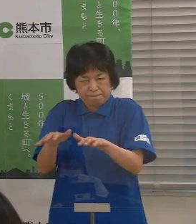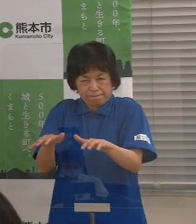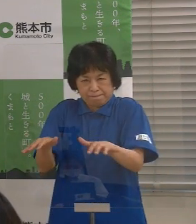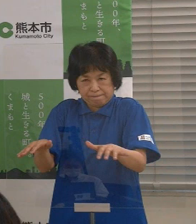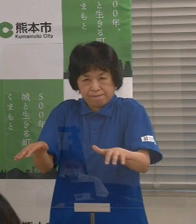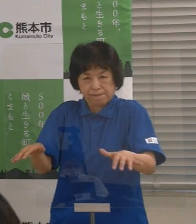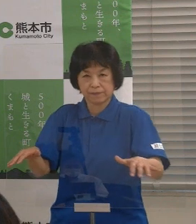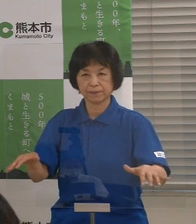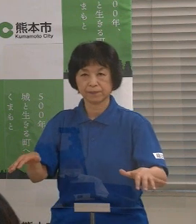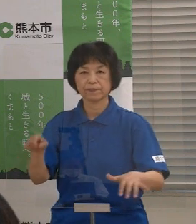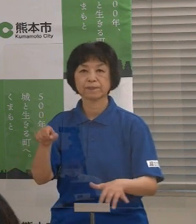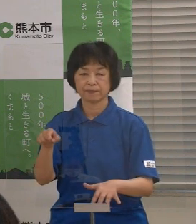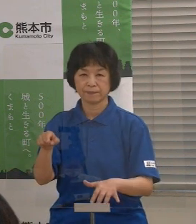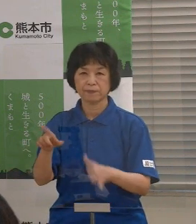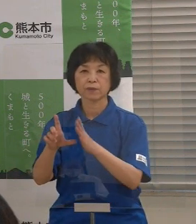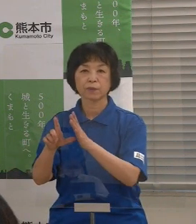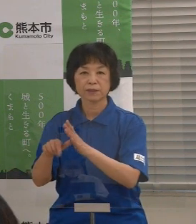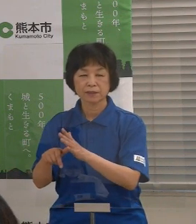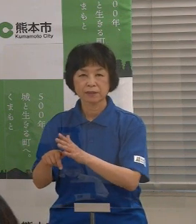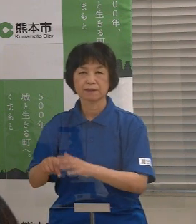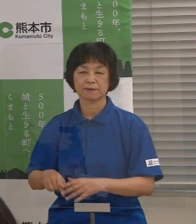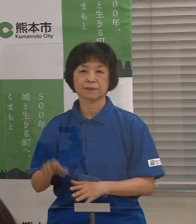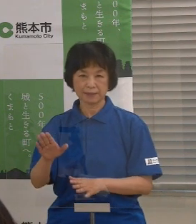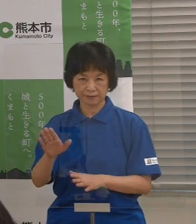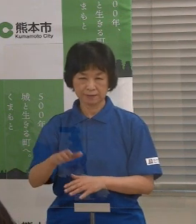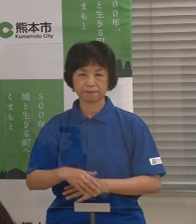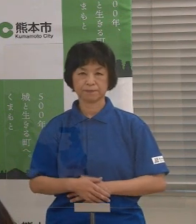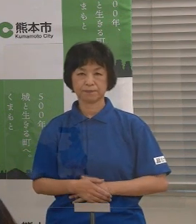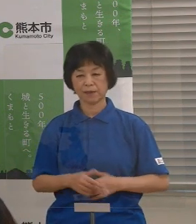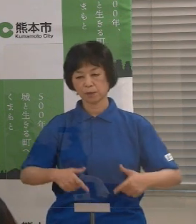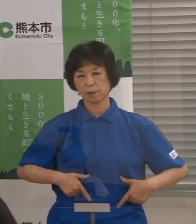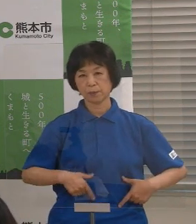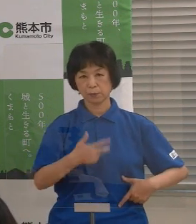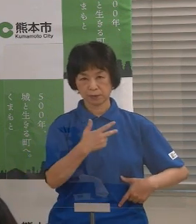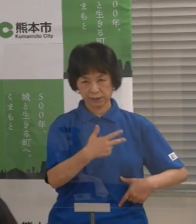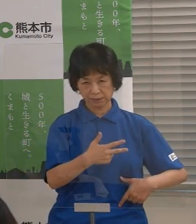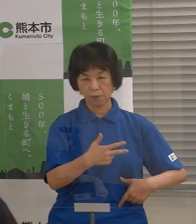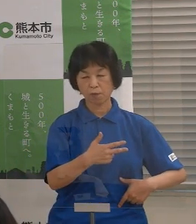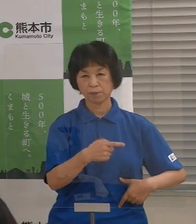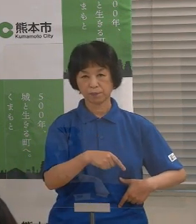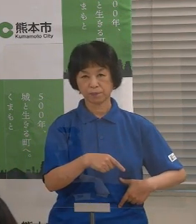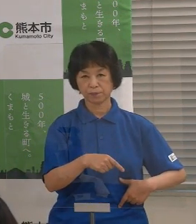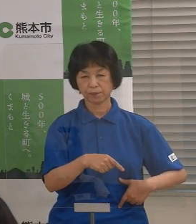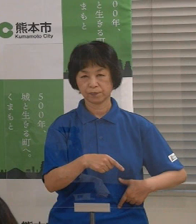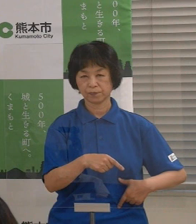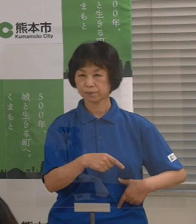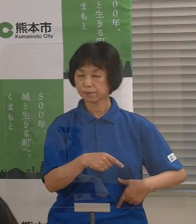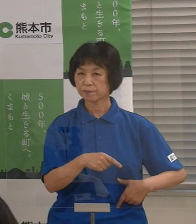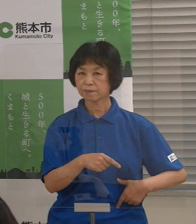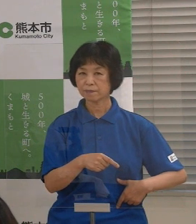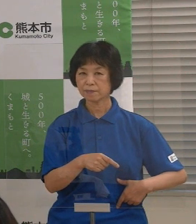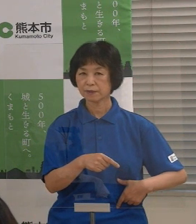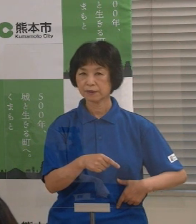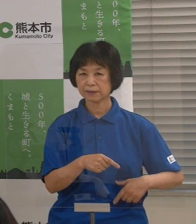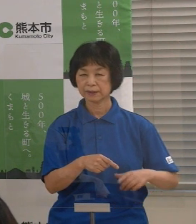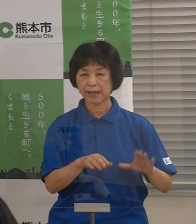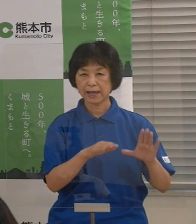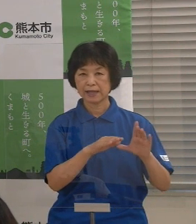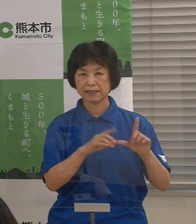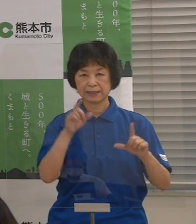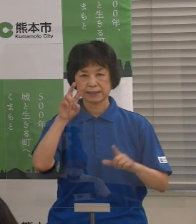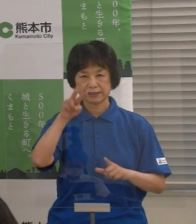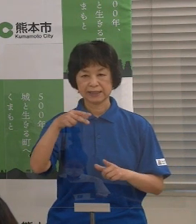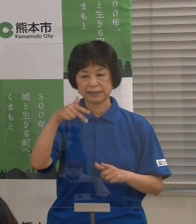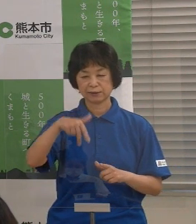ている中でですね、熊本市としてもこの最高段階であるリスクレベルをレベル